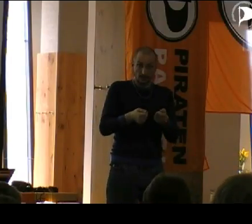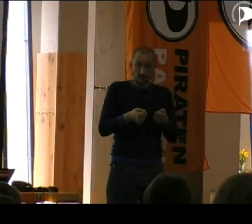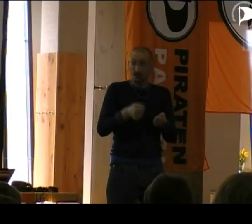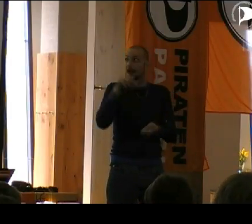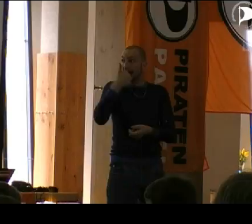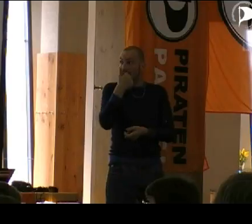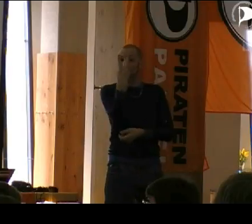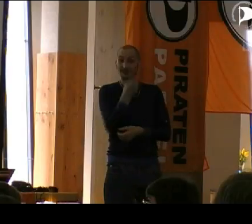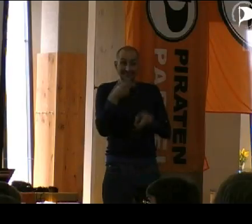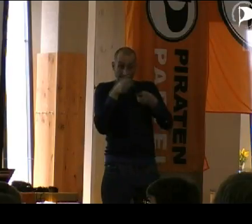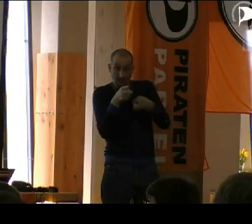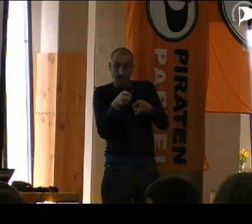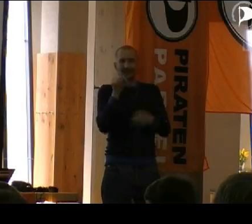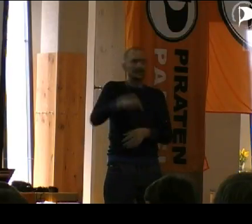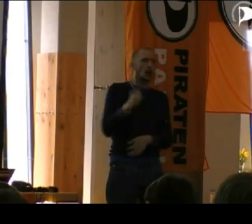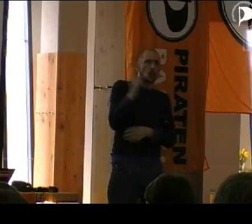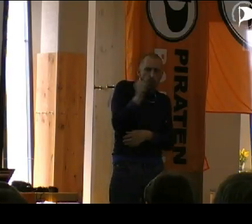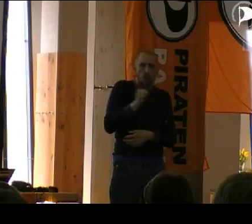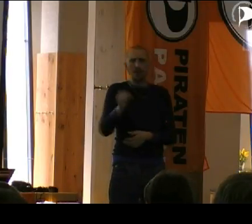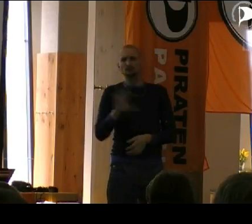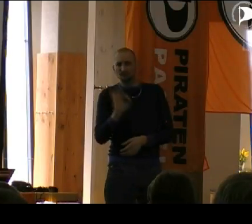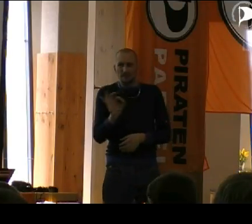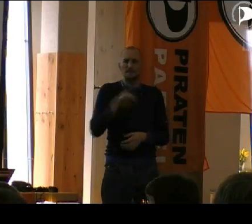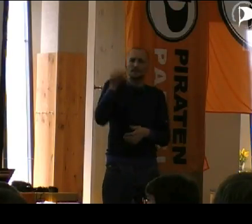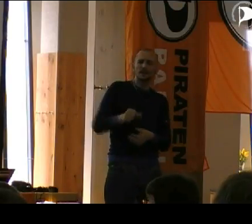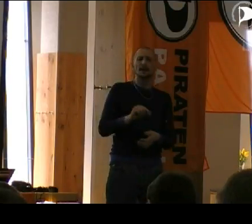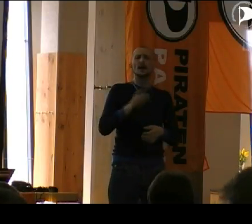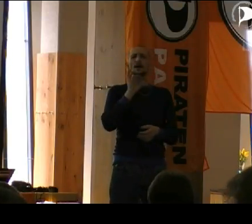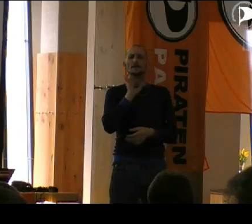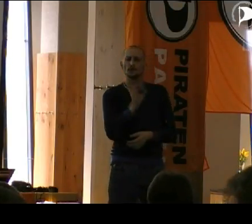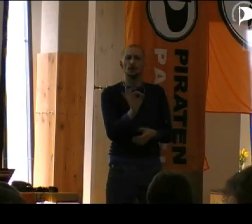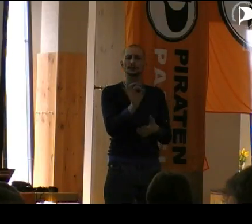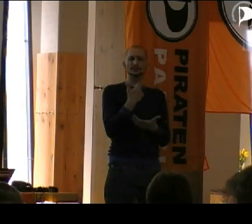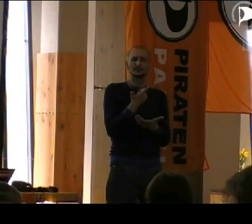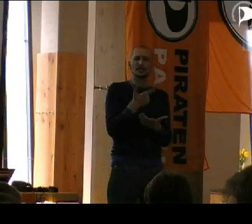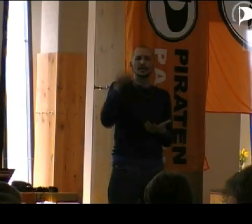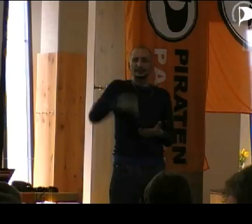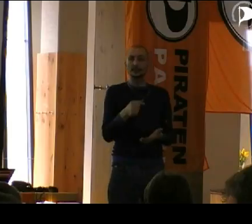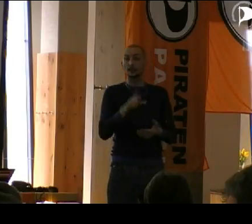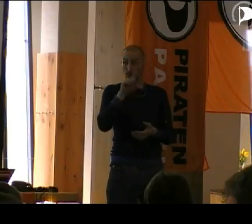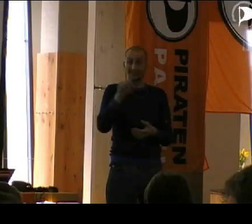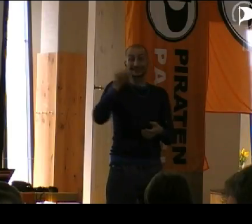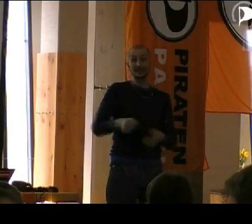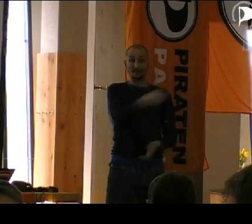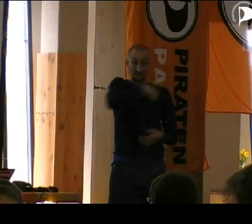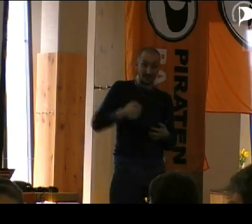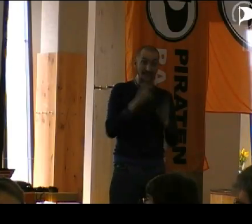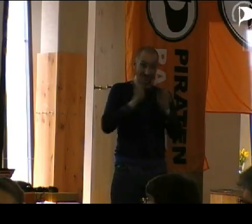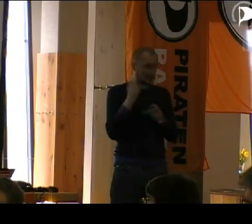21 kritiker loben gott wie schlimm das stichwort 14 oder um ein wort geschrieben das heißt sie haben sich nicht